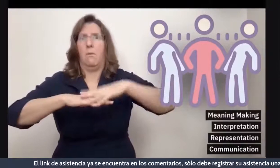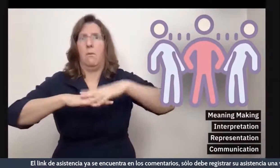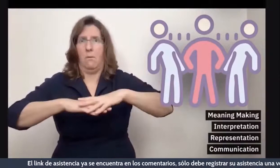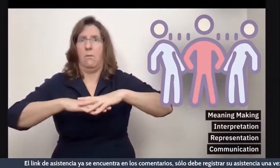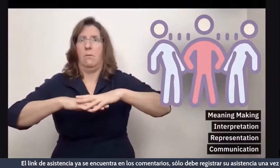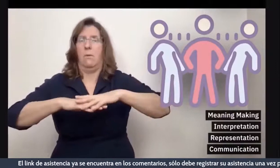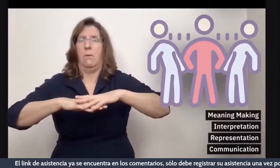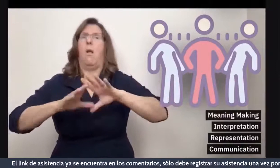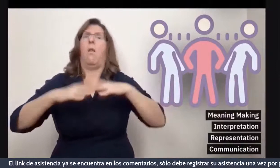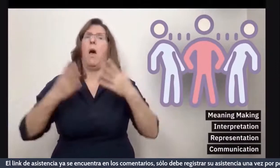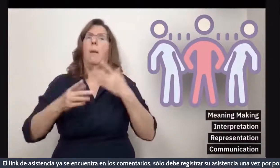vez.